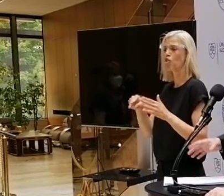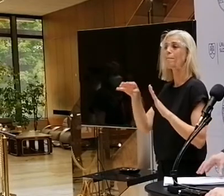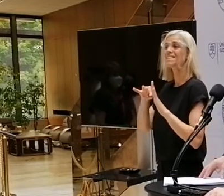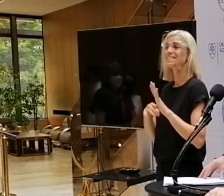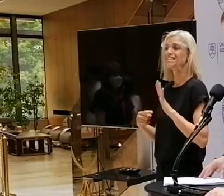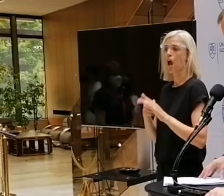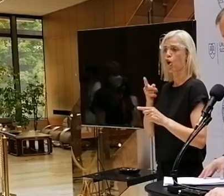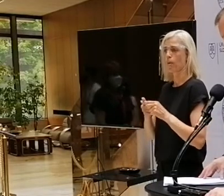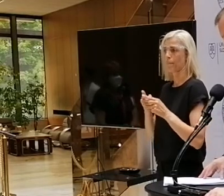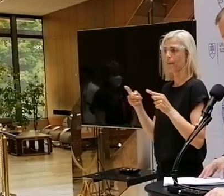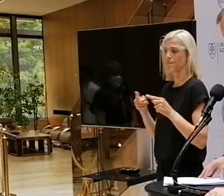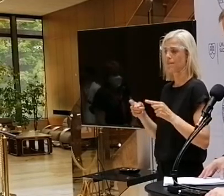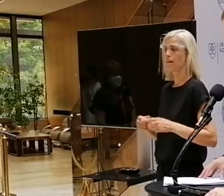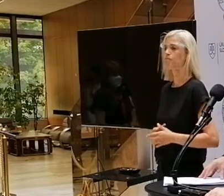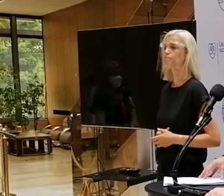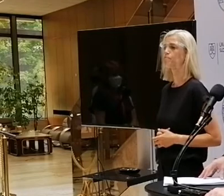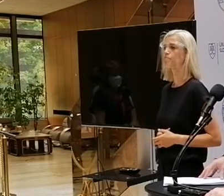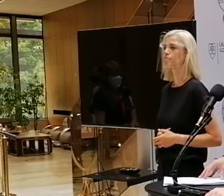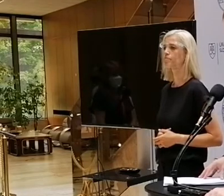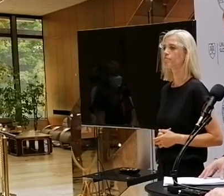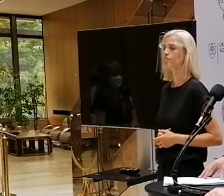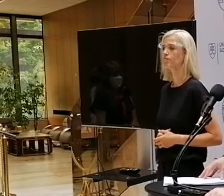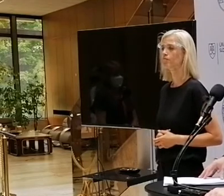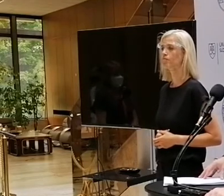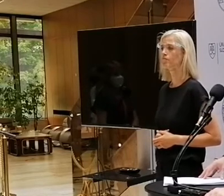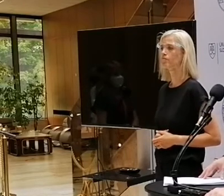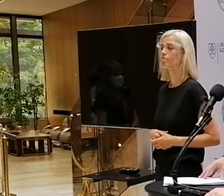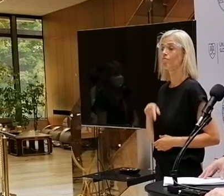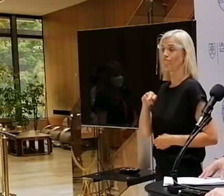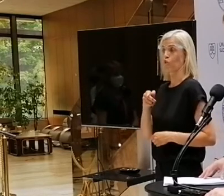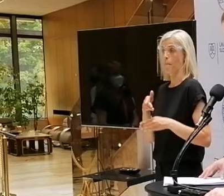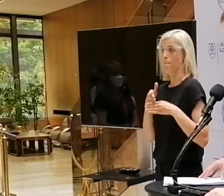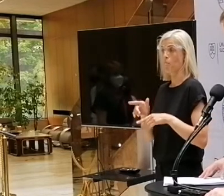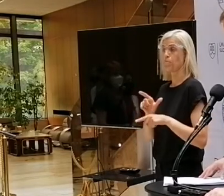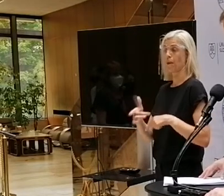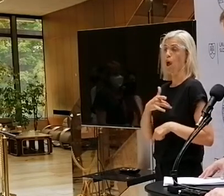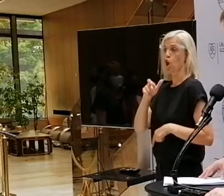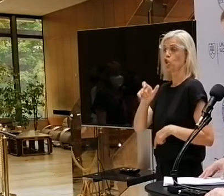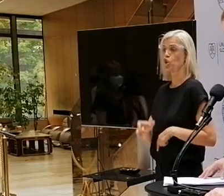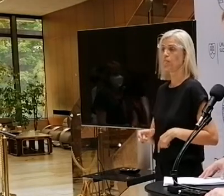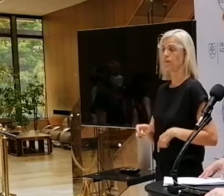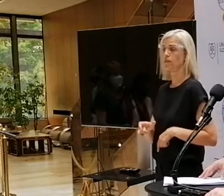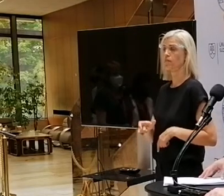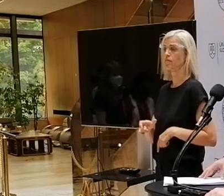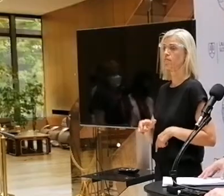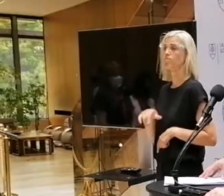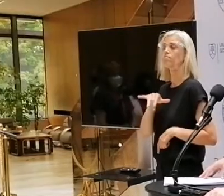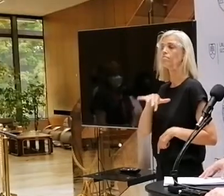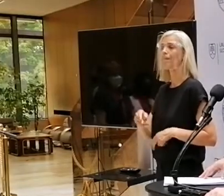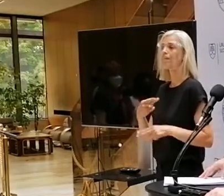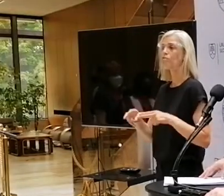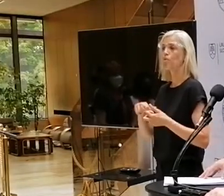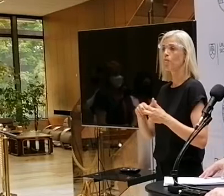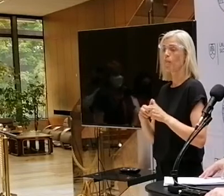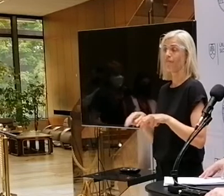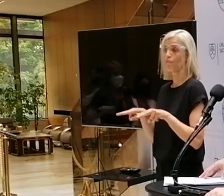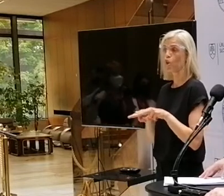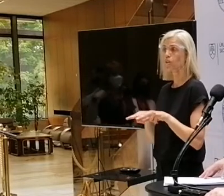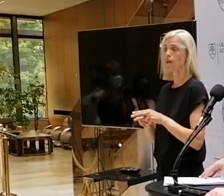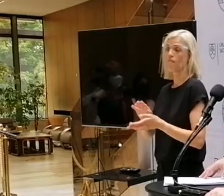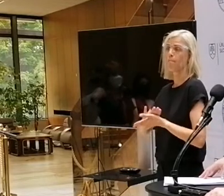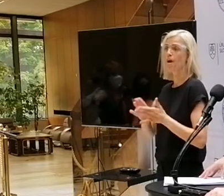zákona, z ktorej to vyplynie. Čiže je to pomoc pre osoby pri riešení problémov v rodine,